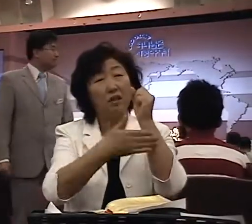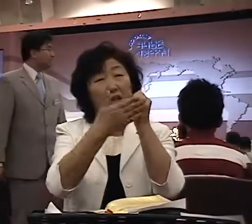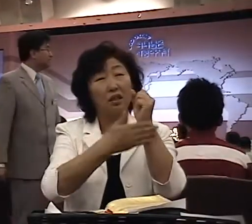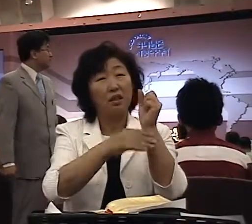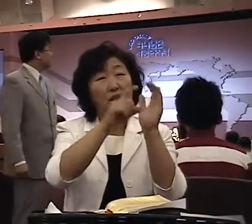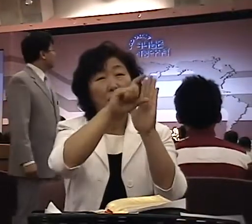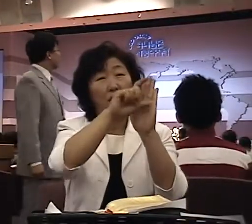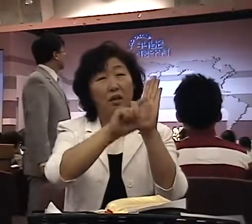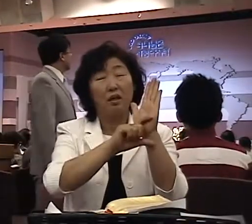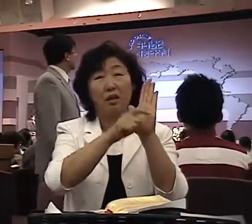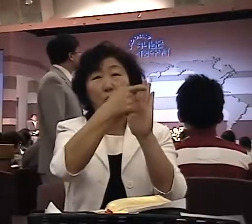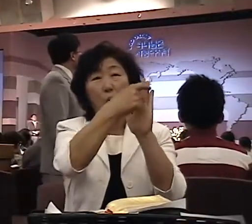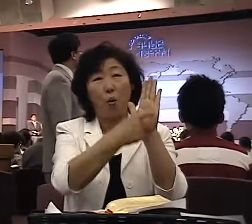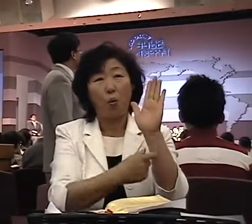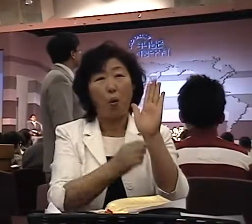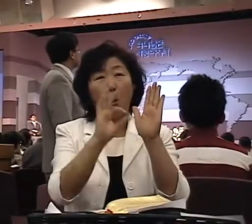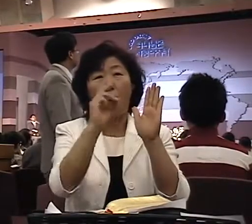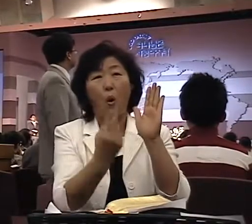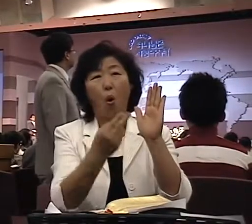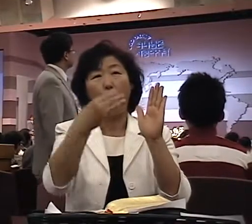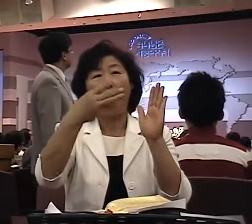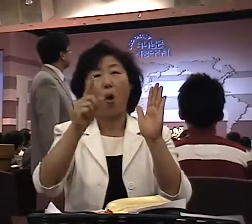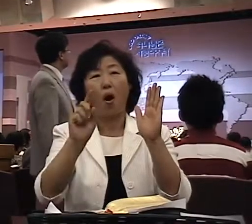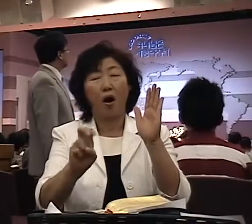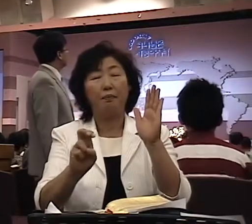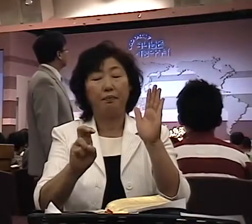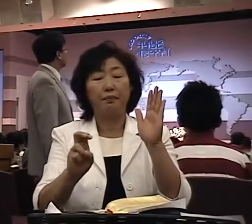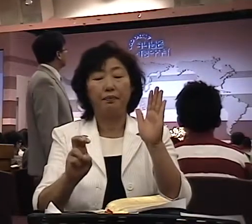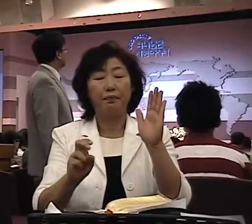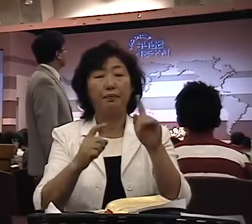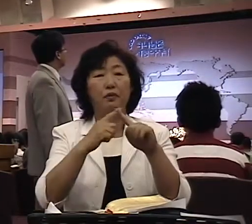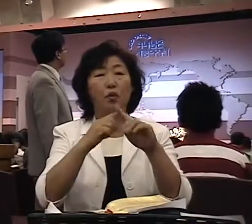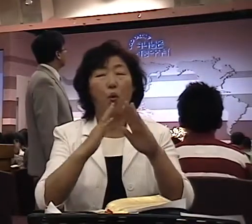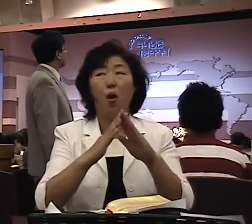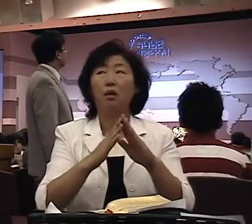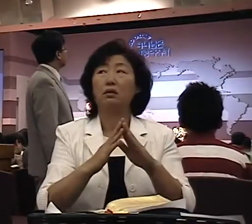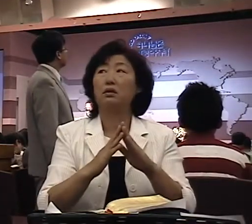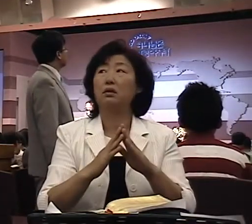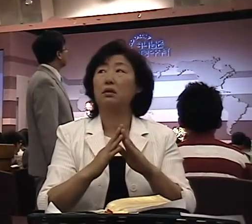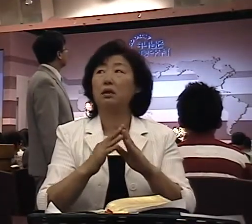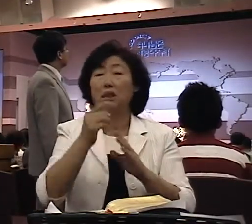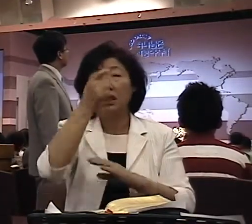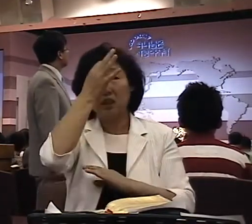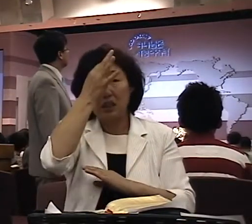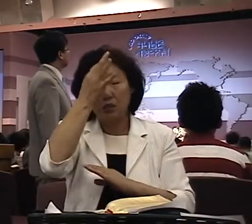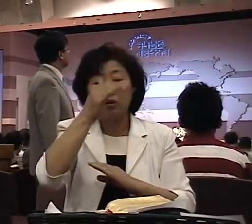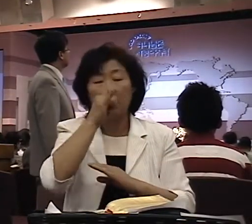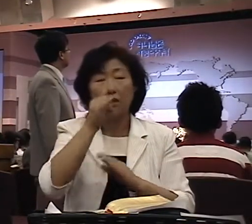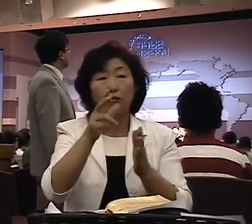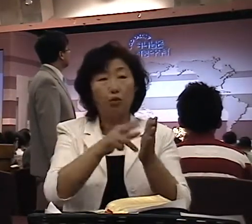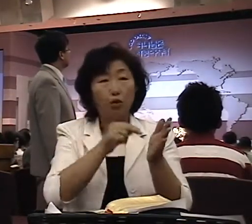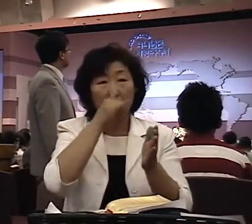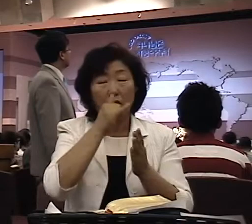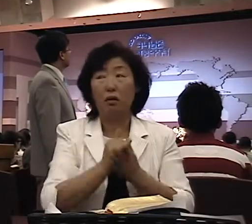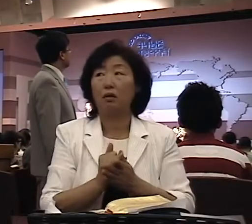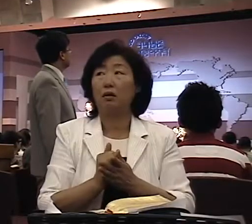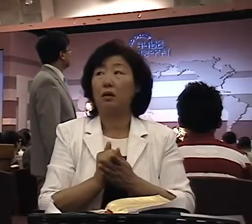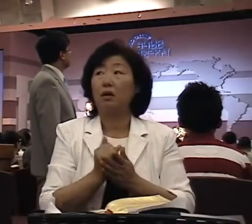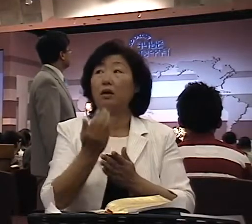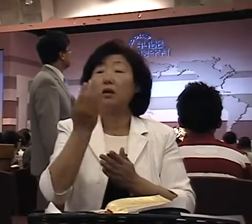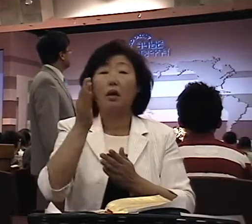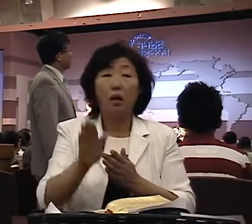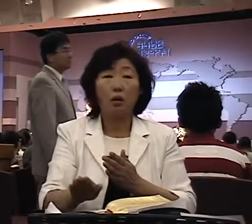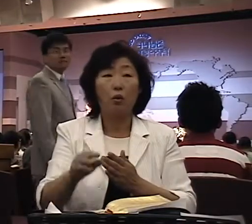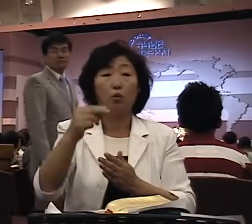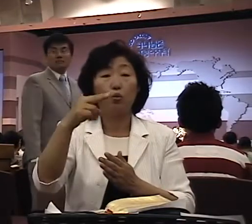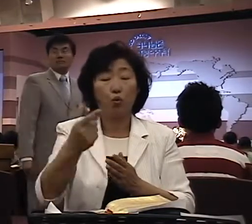광고를 너무 오래 해서 죄송한데요. 여러분들의 잘못이 아닙니다. 우리 교회에서 기술적인 문제가 있기도 하고 한데요.